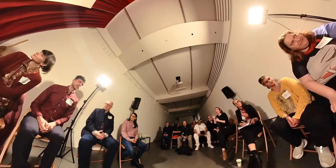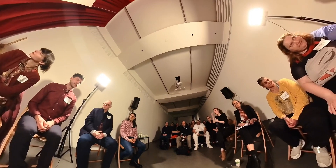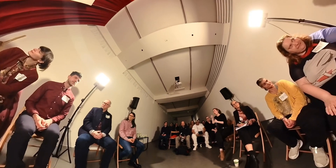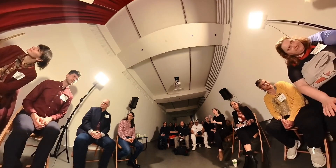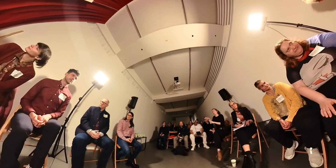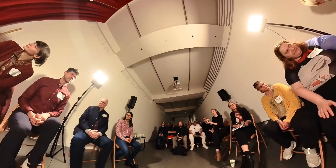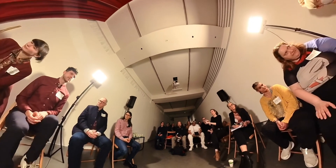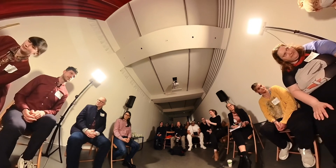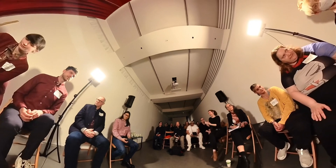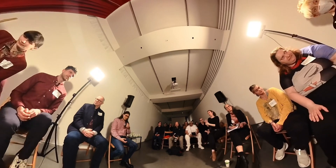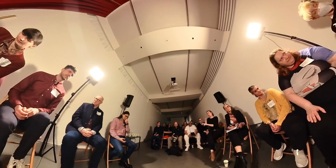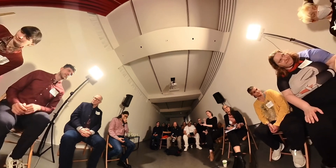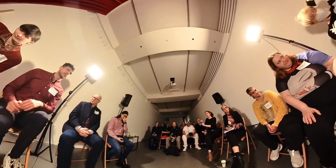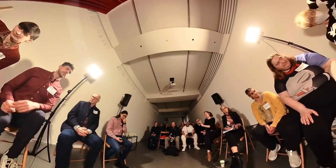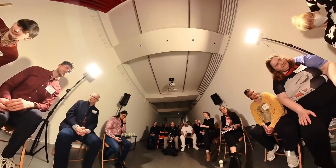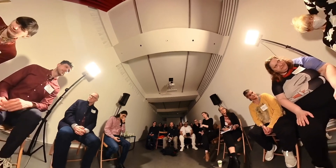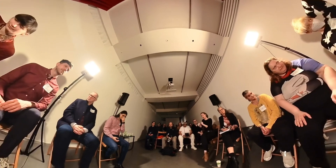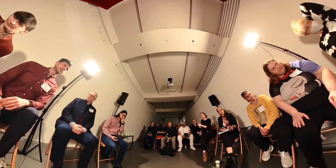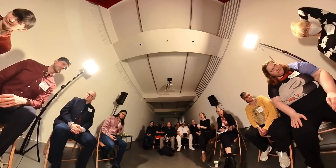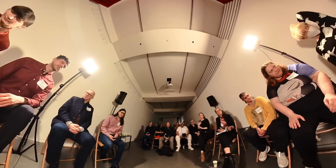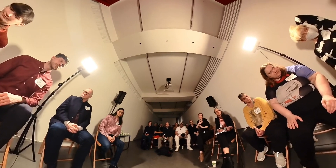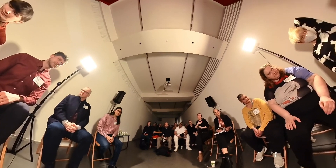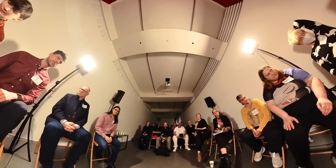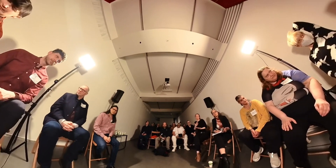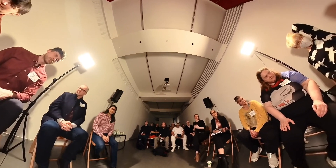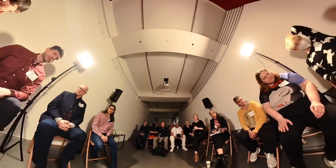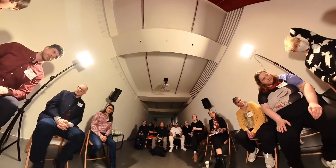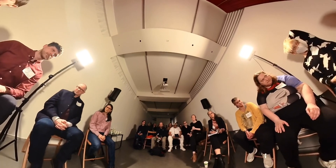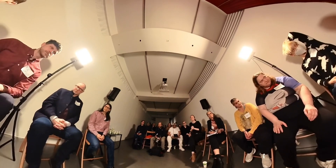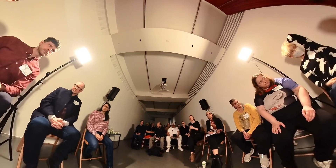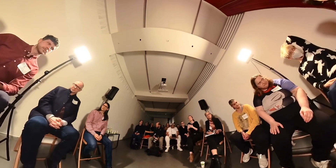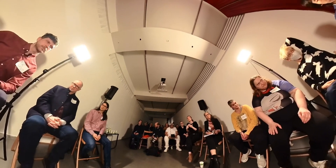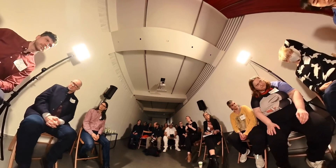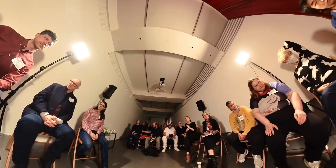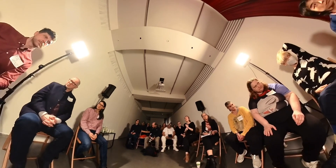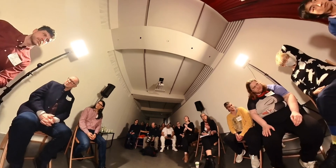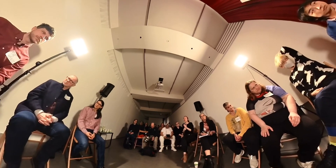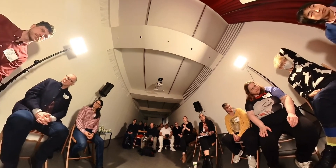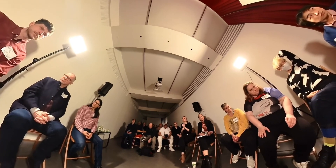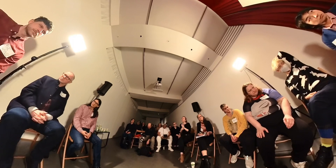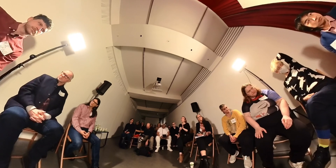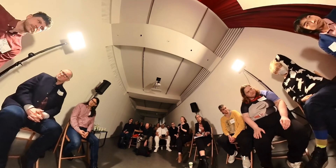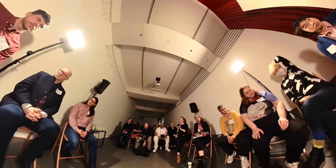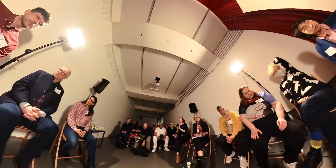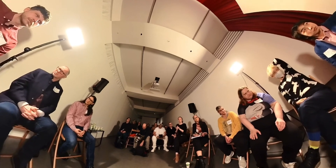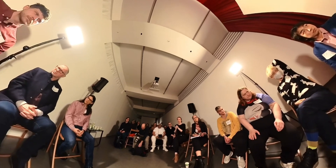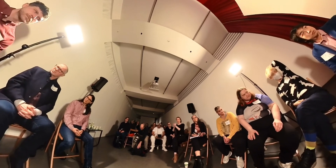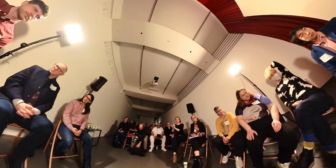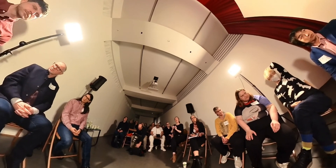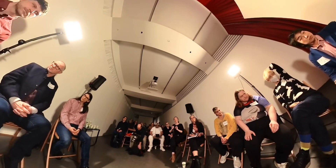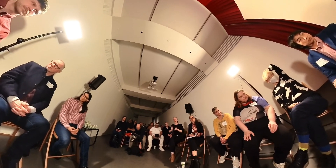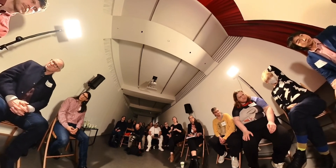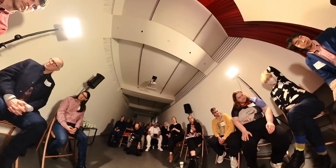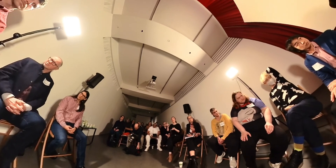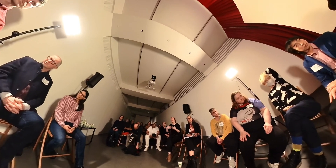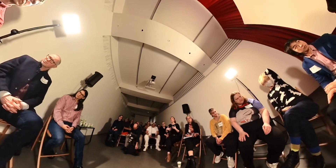z toho jsem nadšená. Takže ta situace se zmenila dneska, ale například vidím